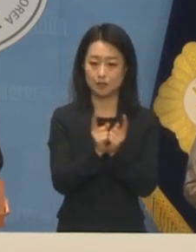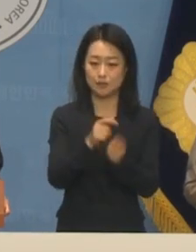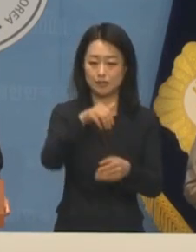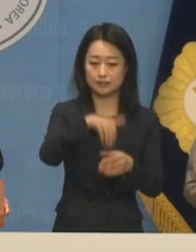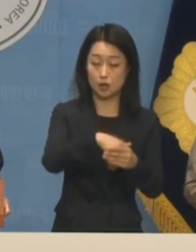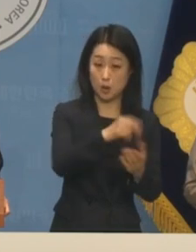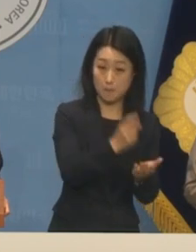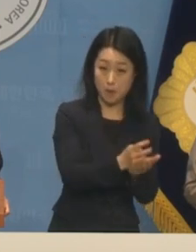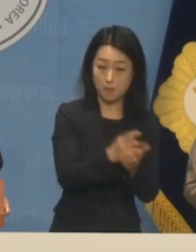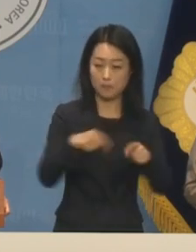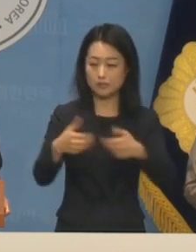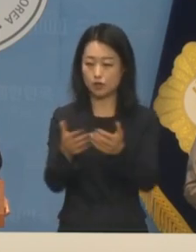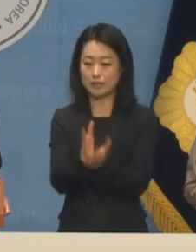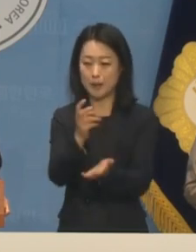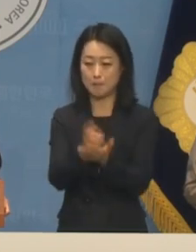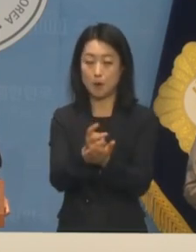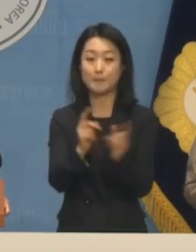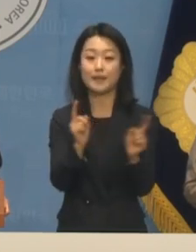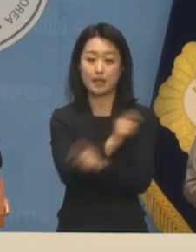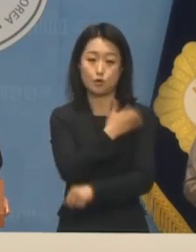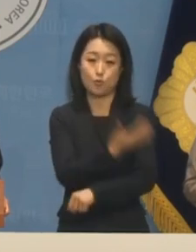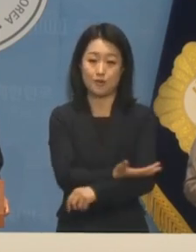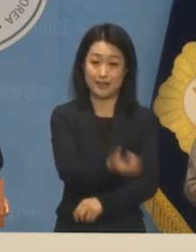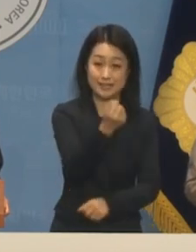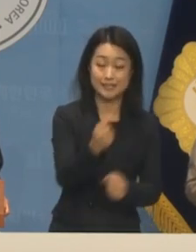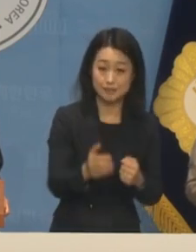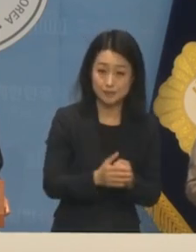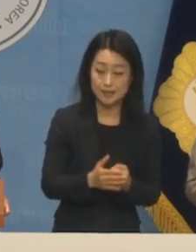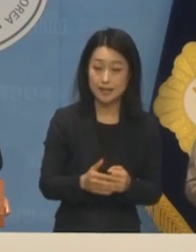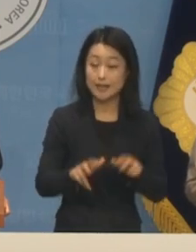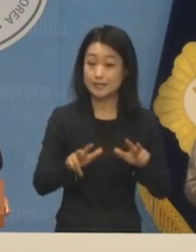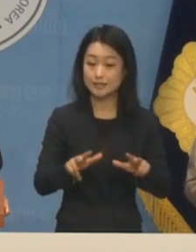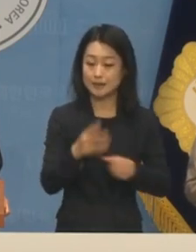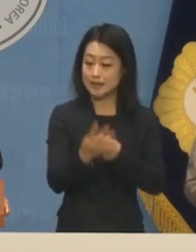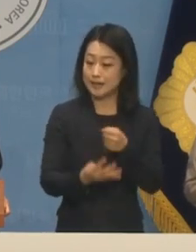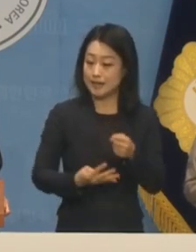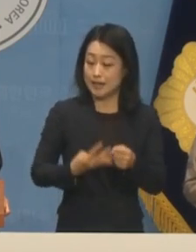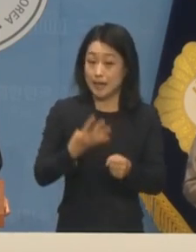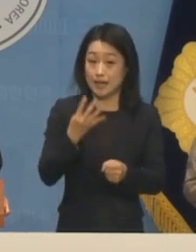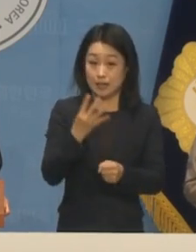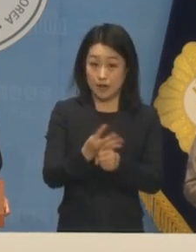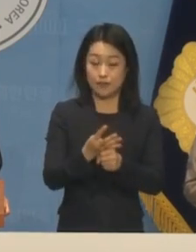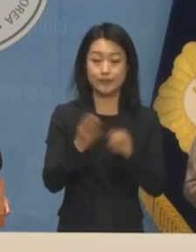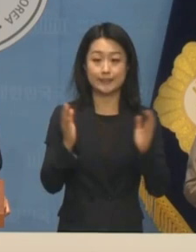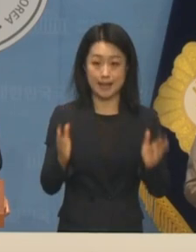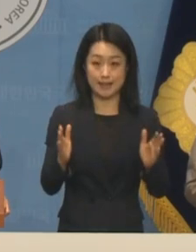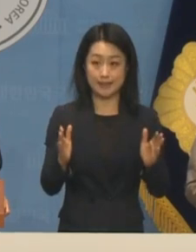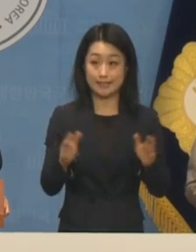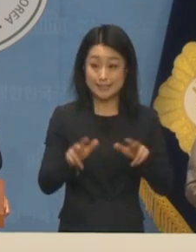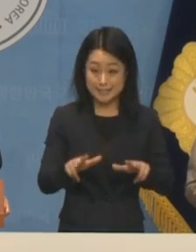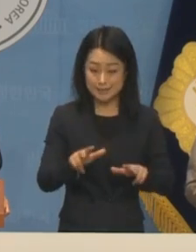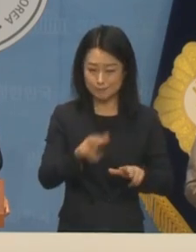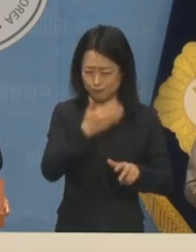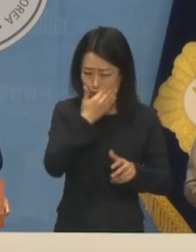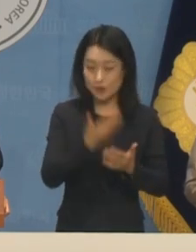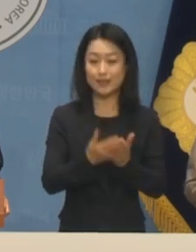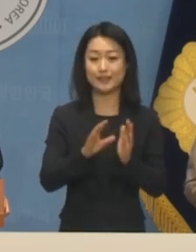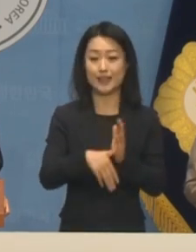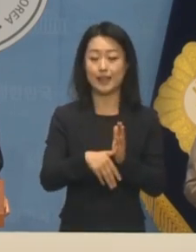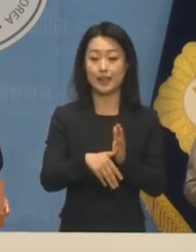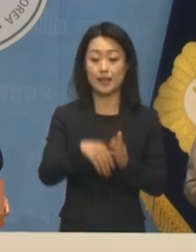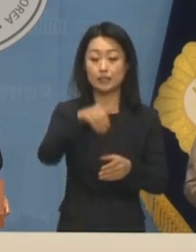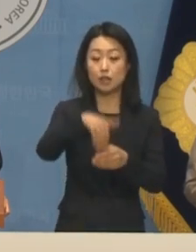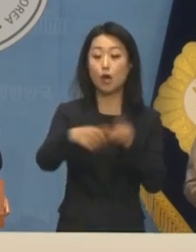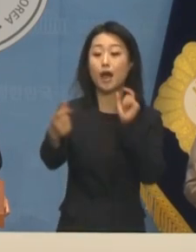선거법과 정당법을 개정할 수 있는 권리를 갖고 있기 때문에 지금 4년 앞으로 남았습니다. 그러니까 지금이 적기입니다. 그러니까